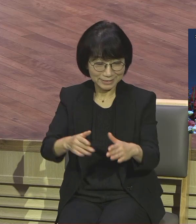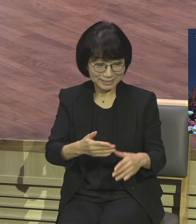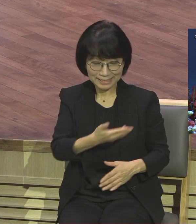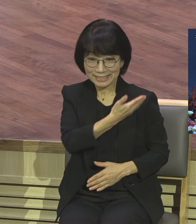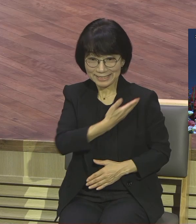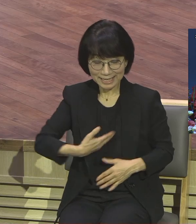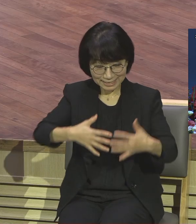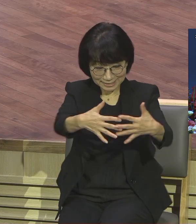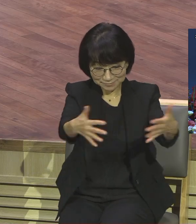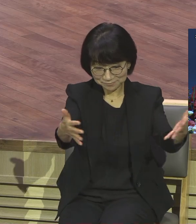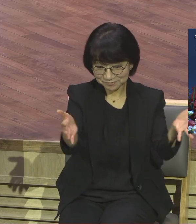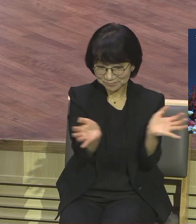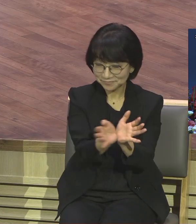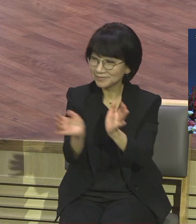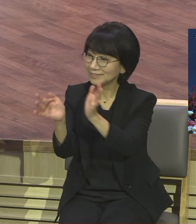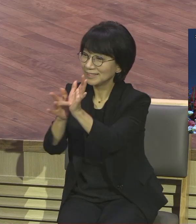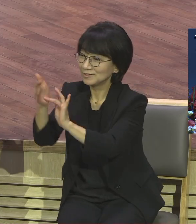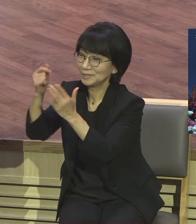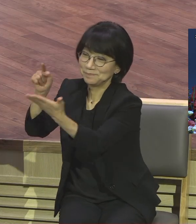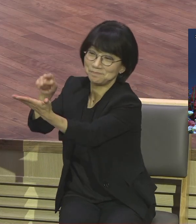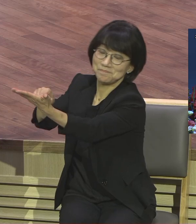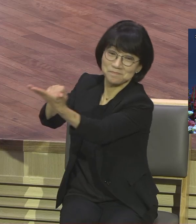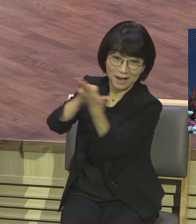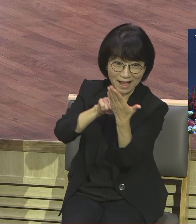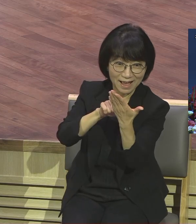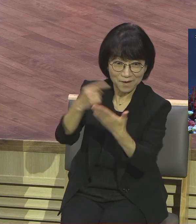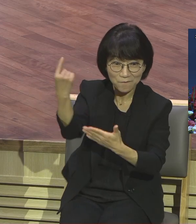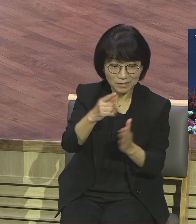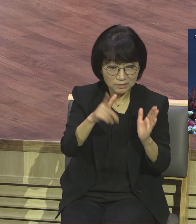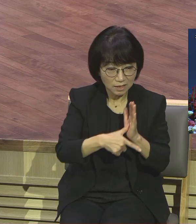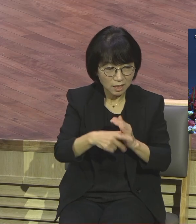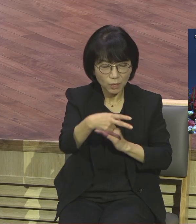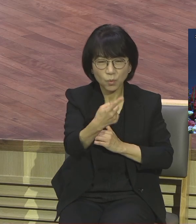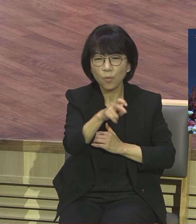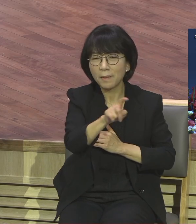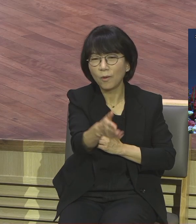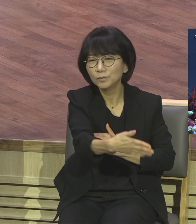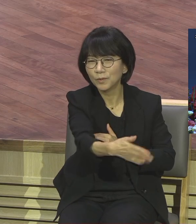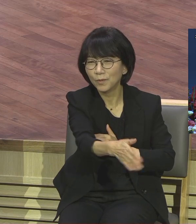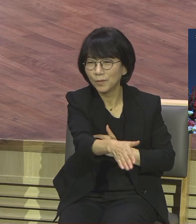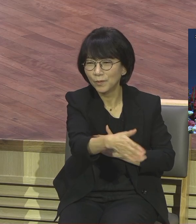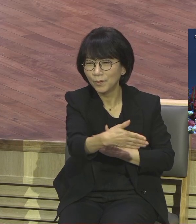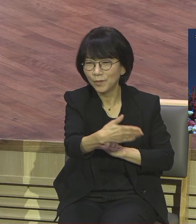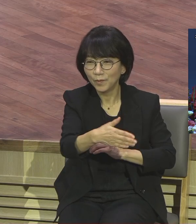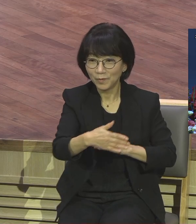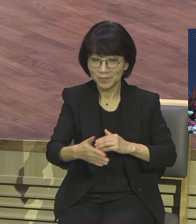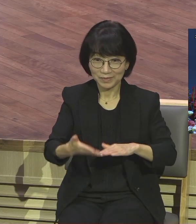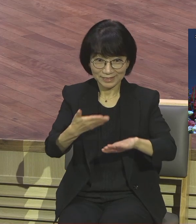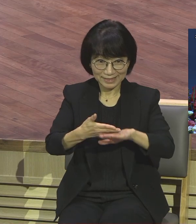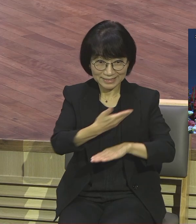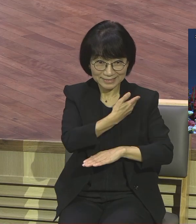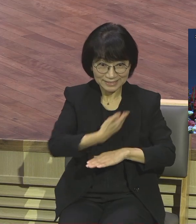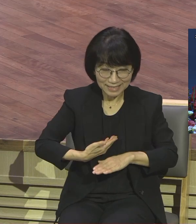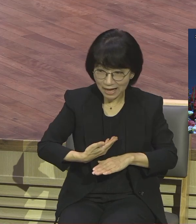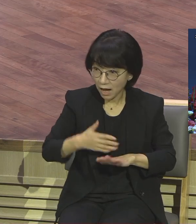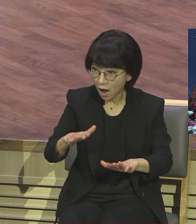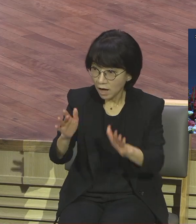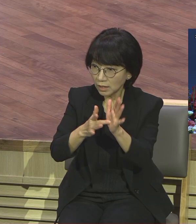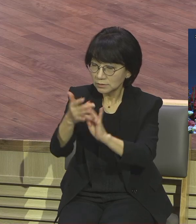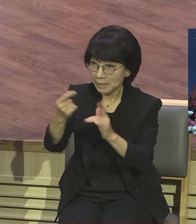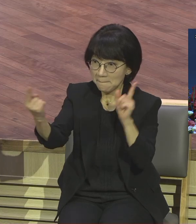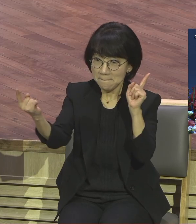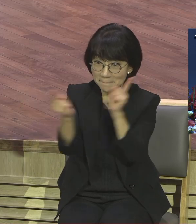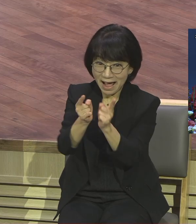제자들이 나타났을 때 도마가 없었어요. 그 자리. 그래서 다른 제자들이 예수님의 부활